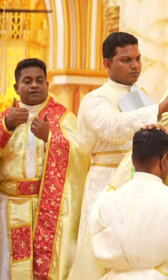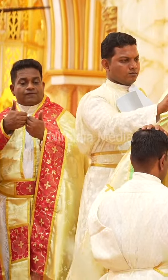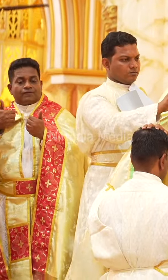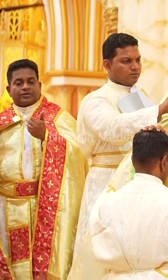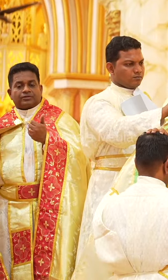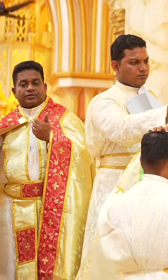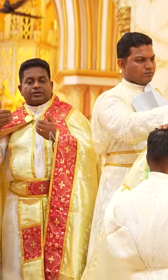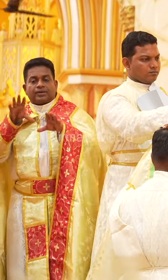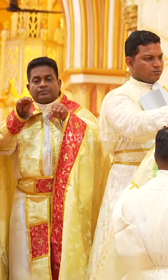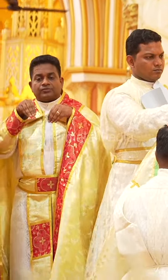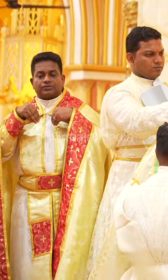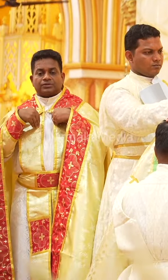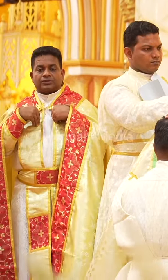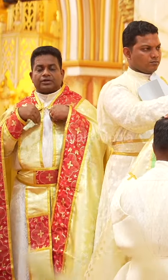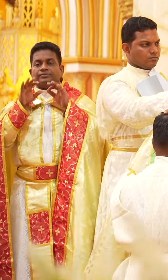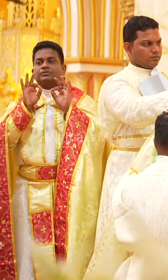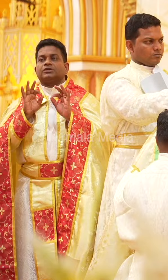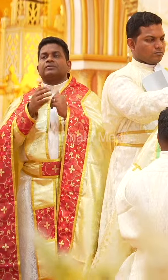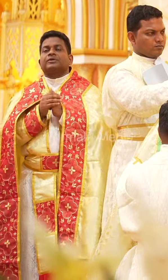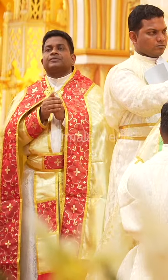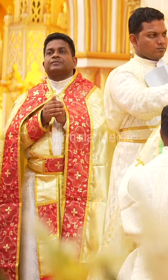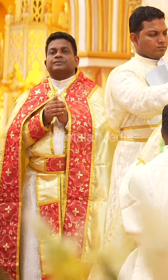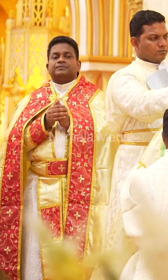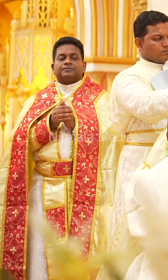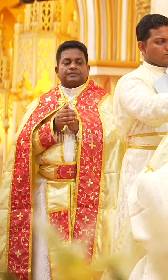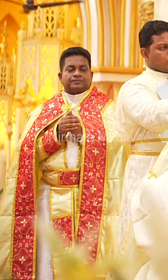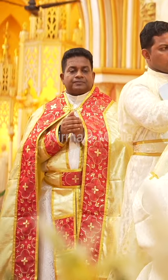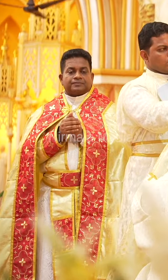വേർതിരിക്കുകയും സ്വീകരിക്കുകയും ചെയ്യണമേ.